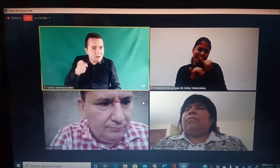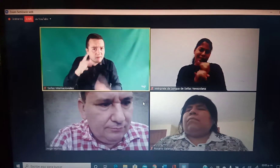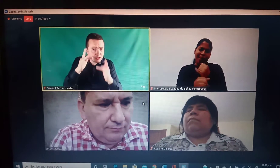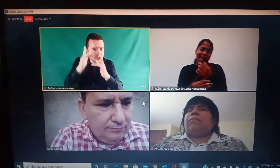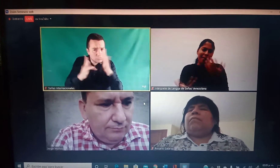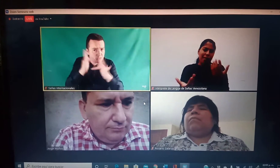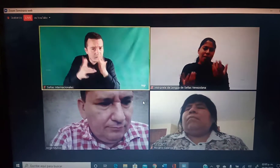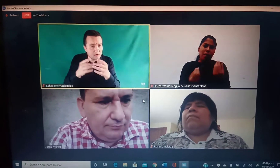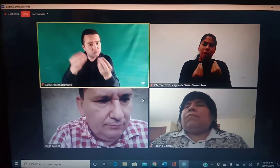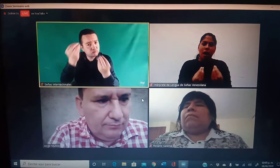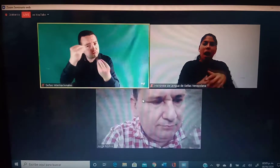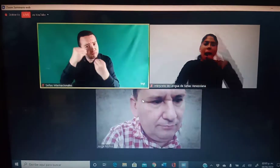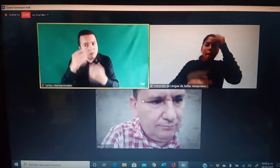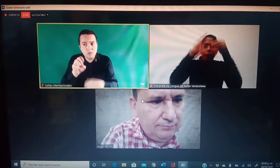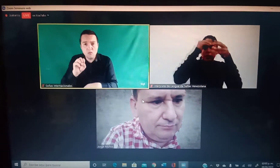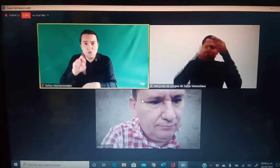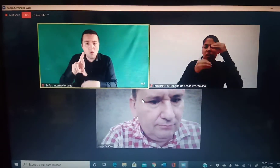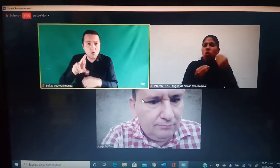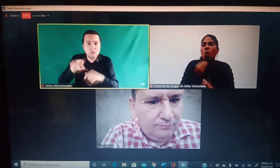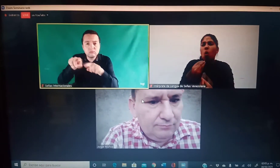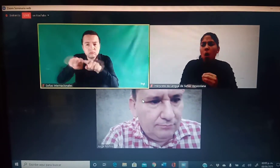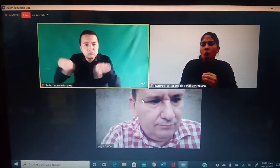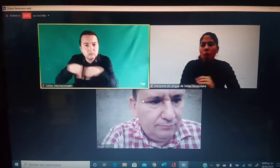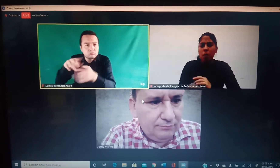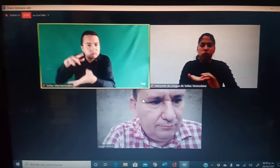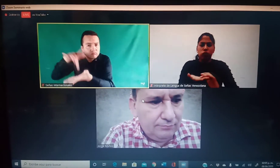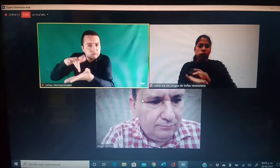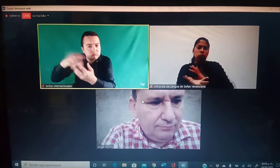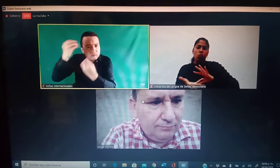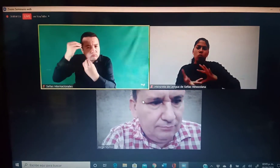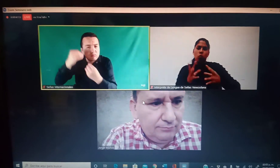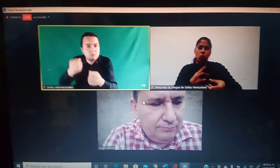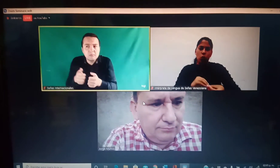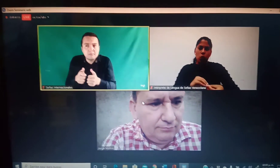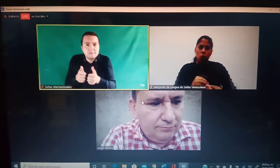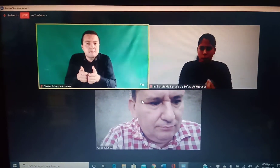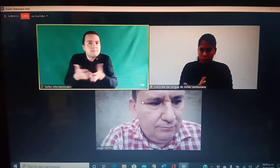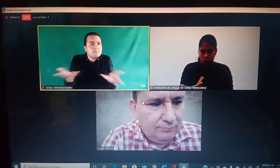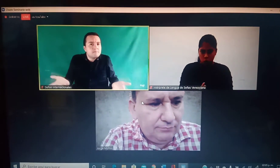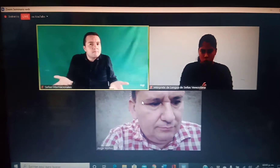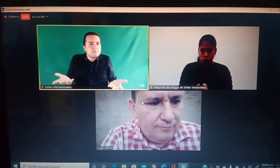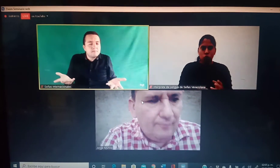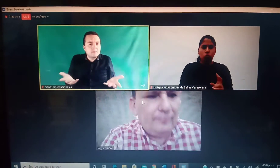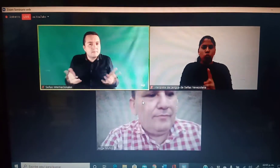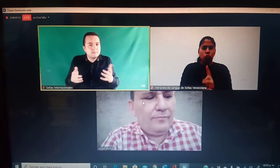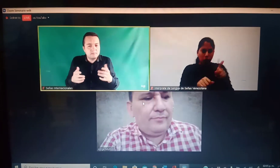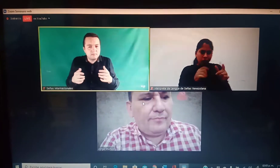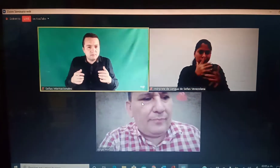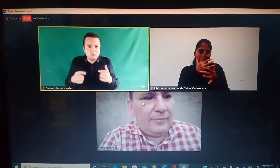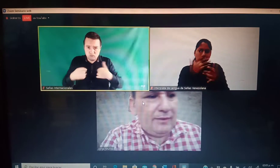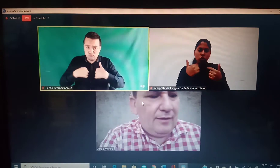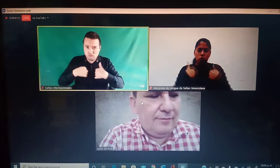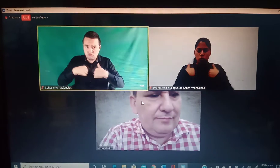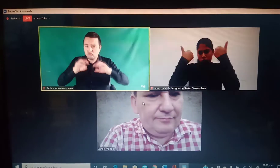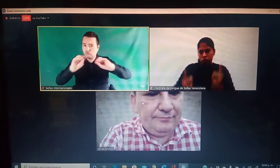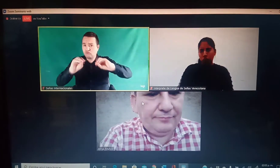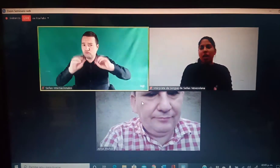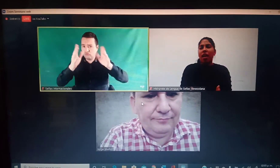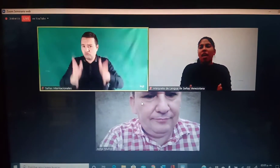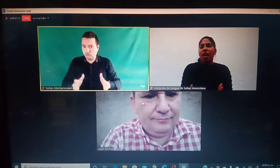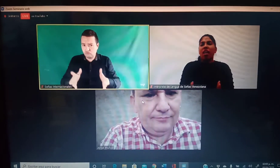acceso general para poder aprender a utilizar esta tecnología? Yo soy docente, pero, yo no soy